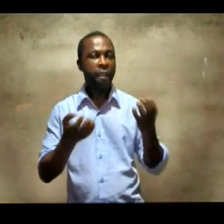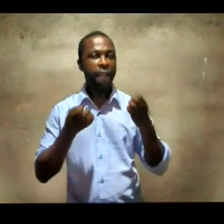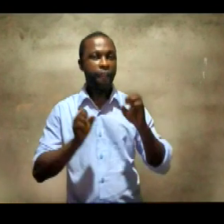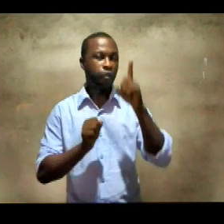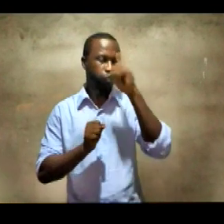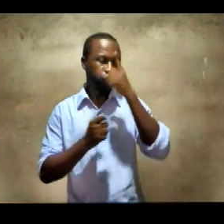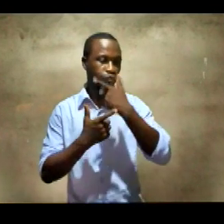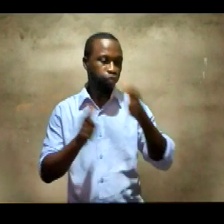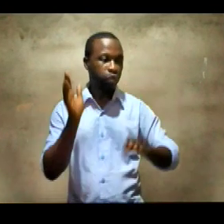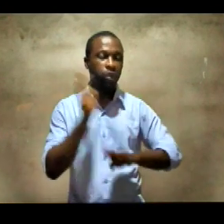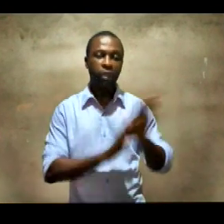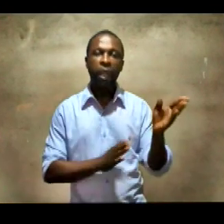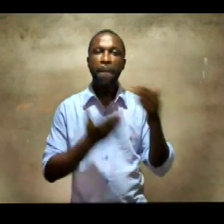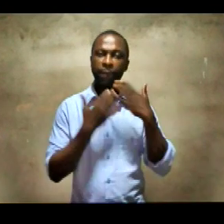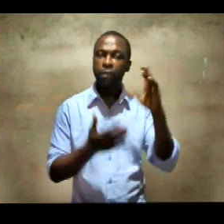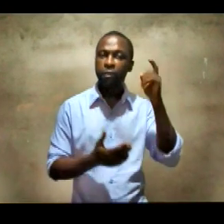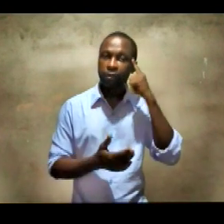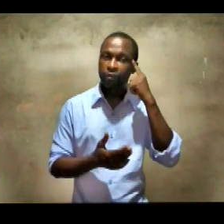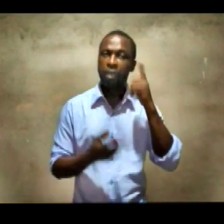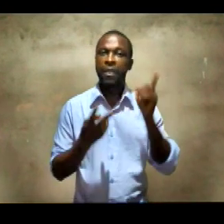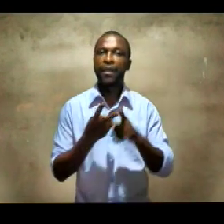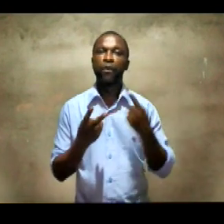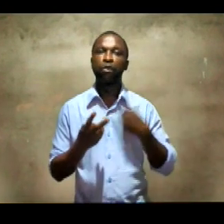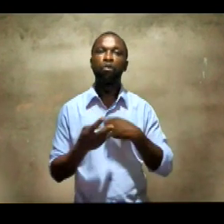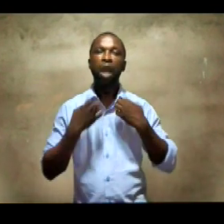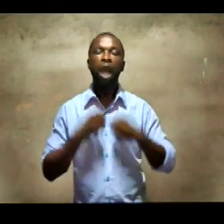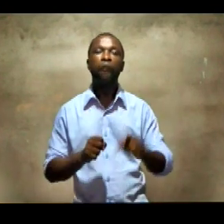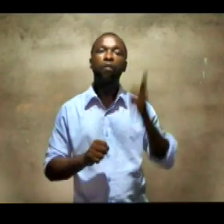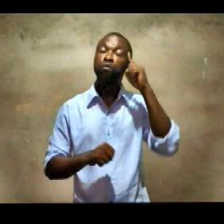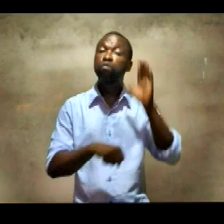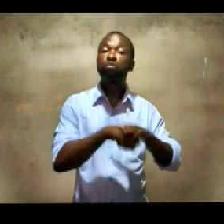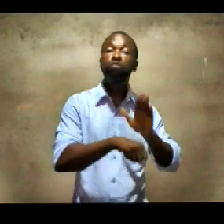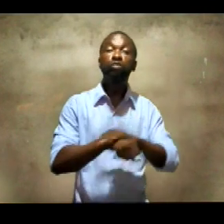je ne vais pas revenir par rapport à tout ce qui s'est passé. Nous